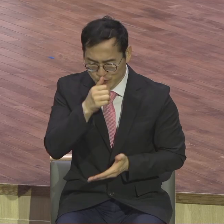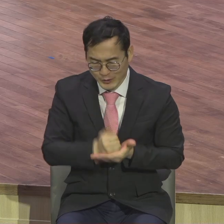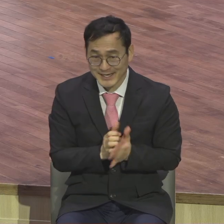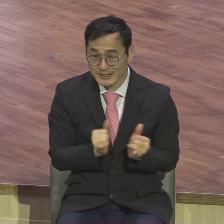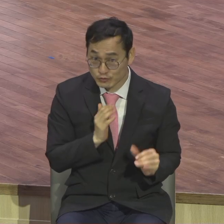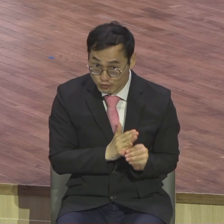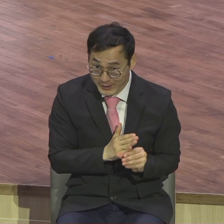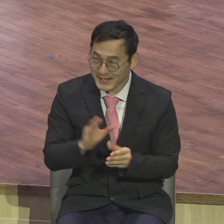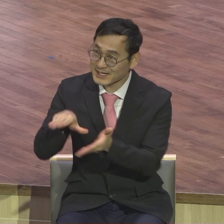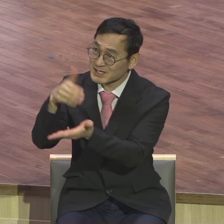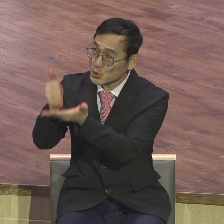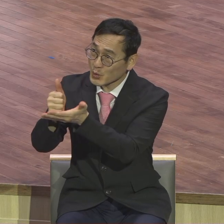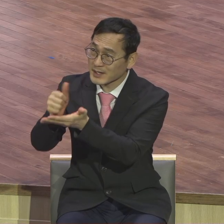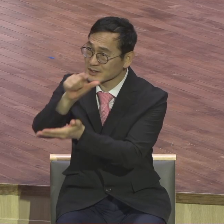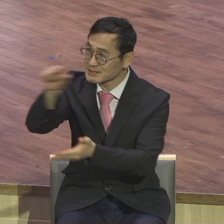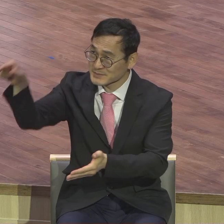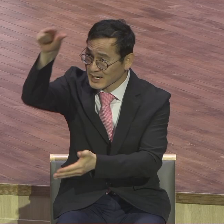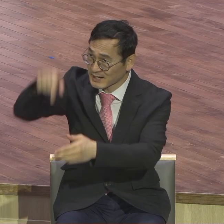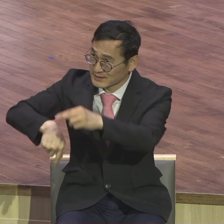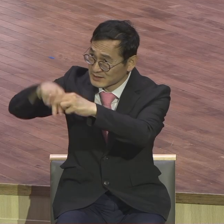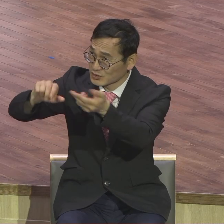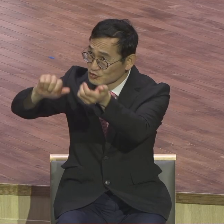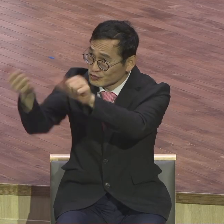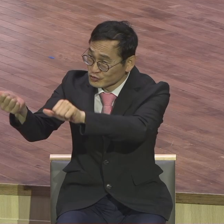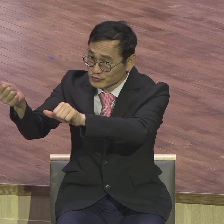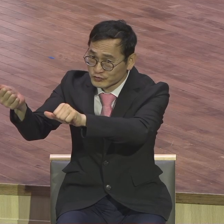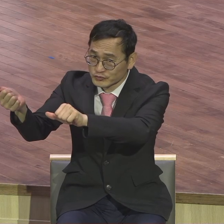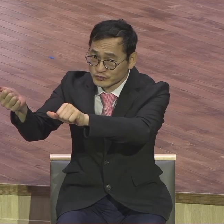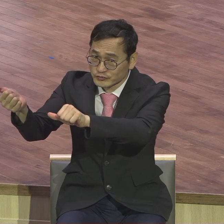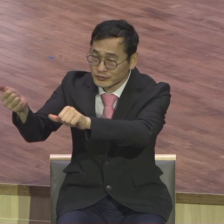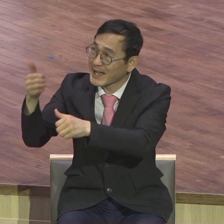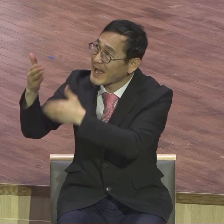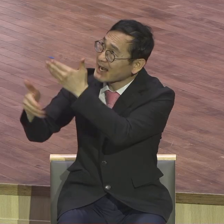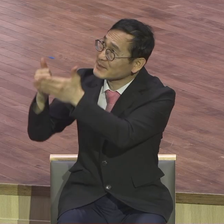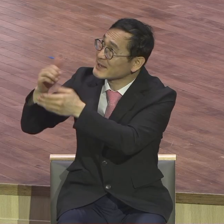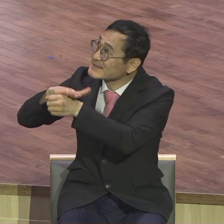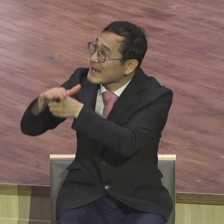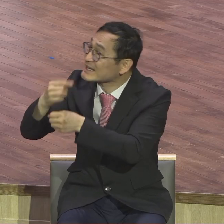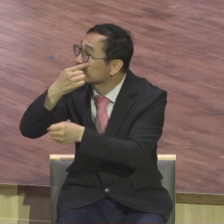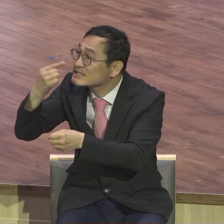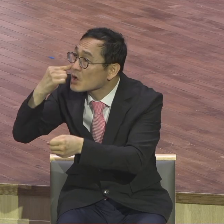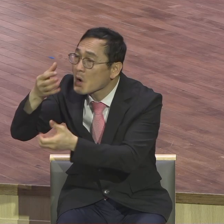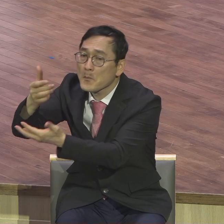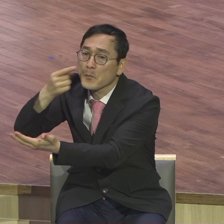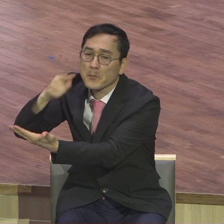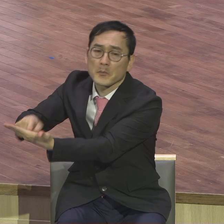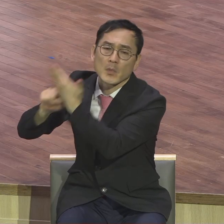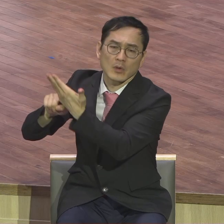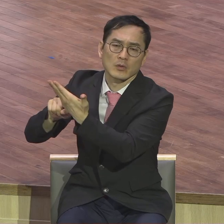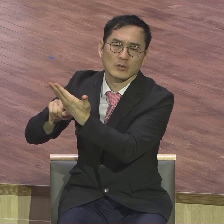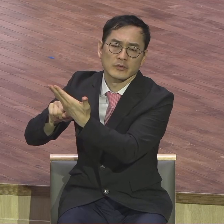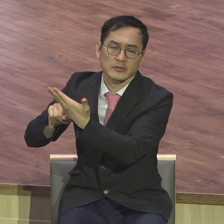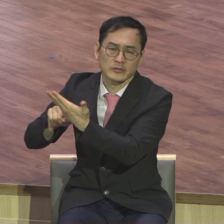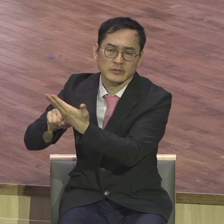주께서 우리를 위하여 십자가 주으심으로 하나님께서 우리 향하여 자기 사랑을 확정하시느니라